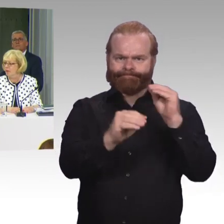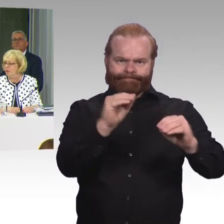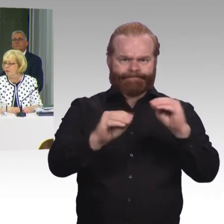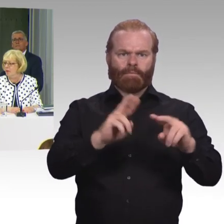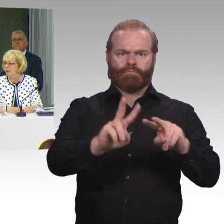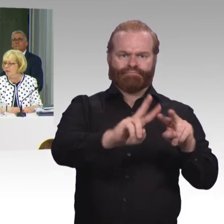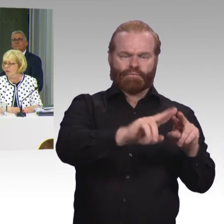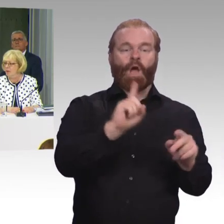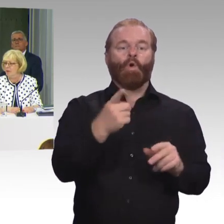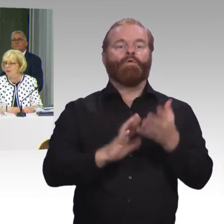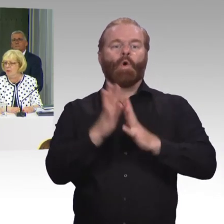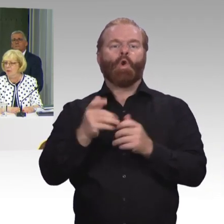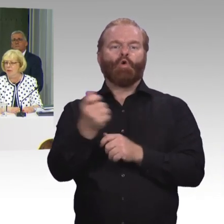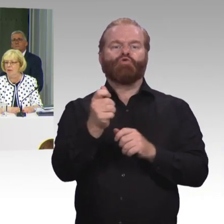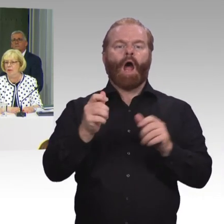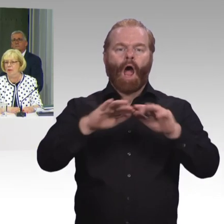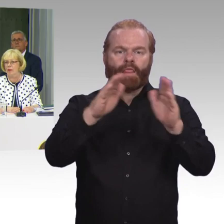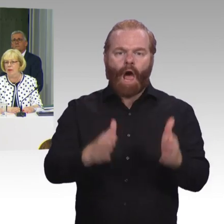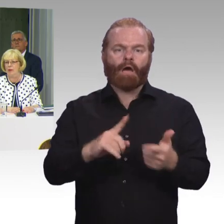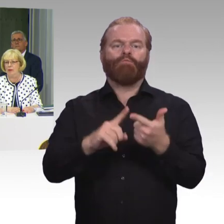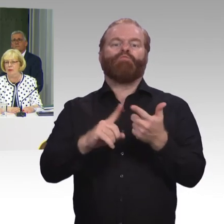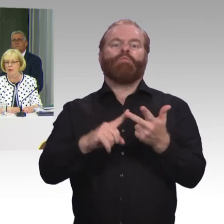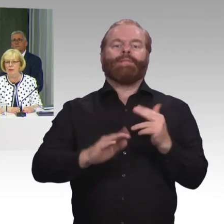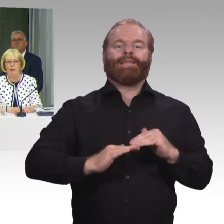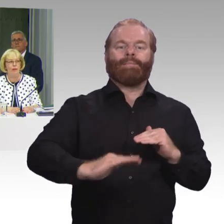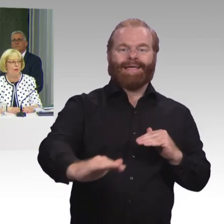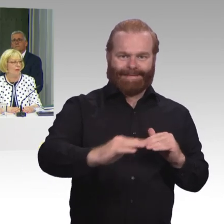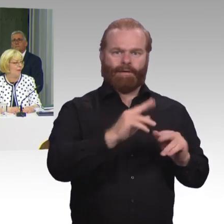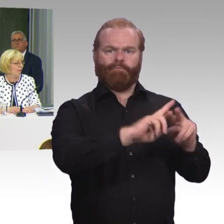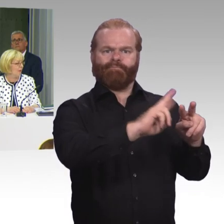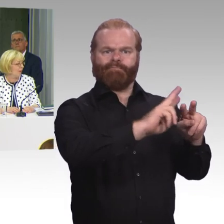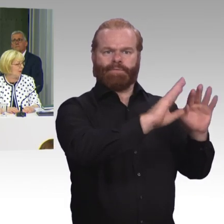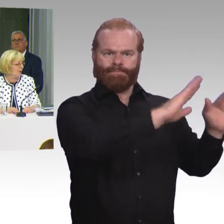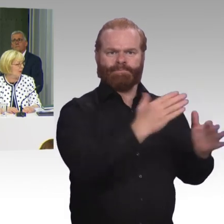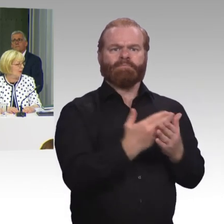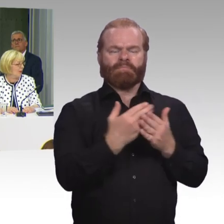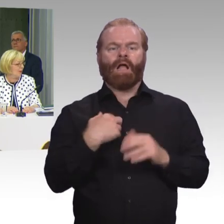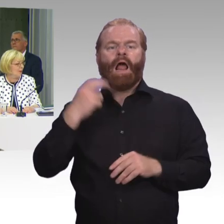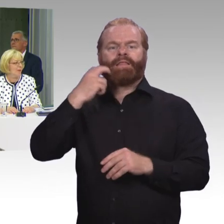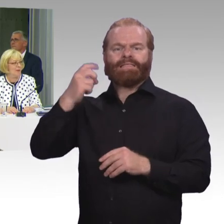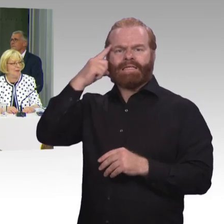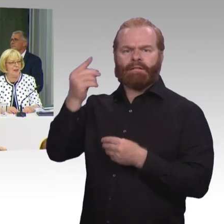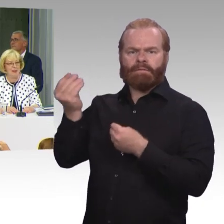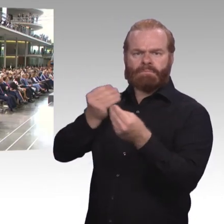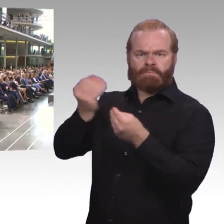ausweichen. Die Raumsituation ist nicht ideal. Frieren werden wir nicht.